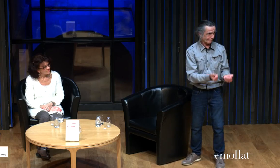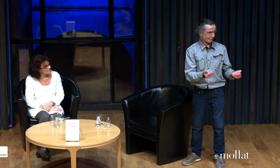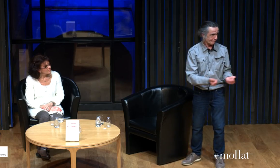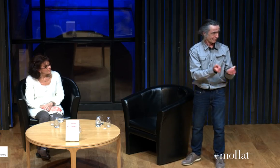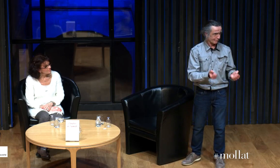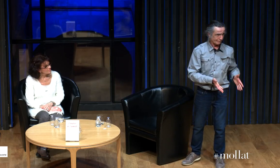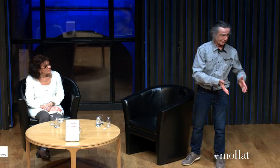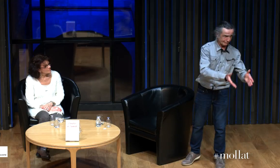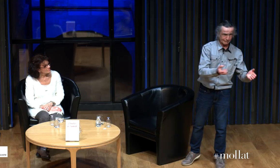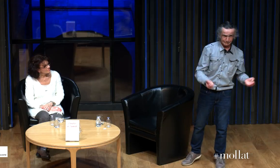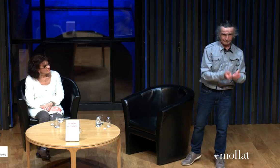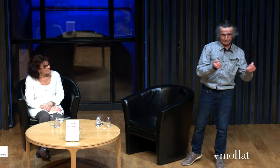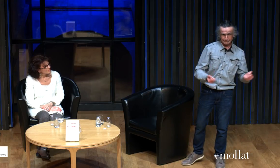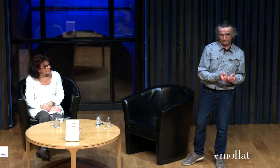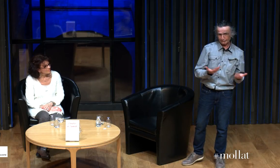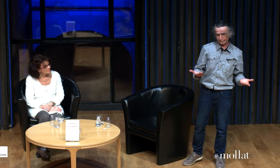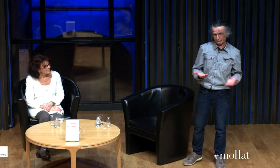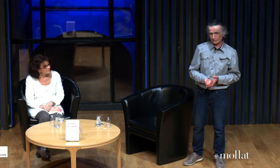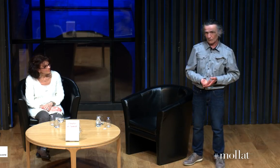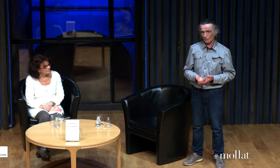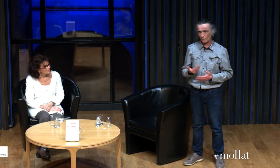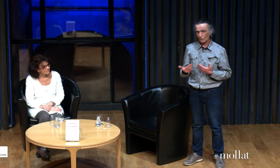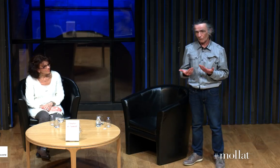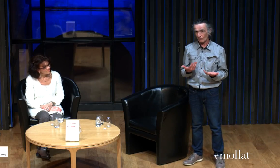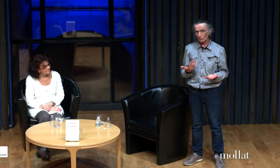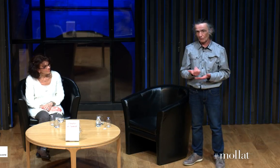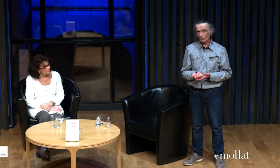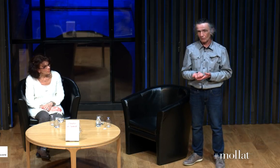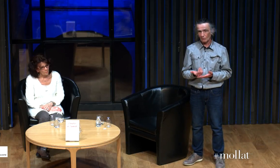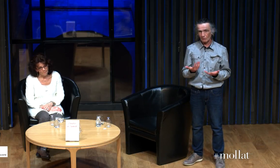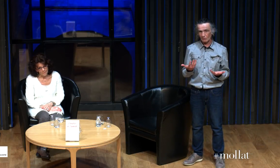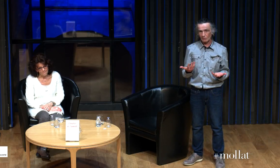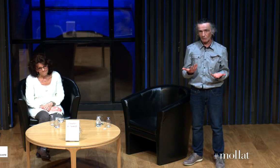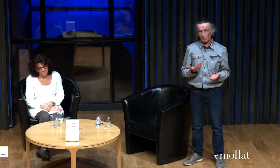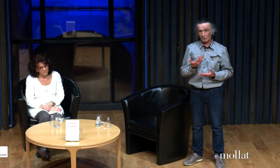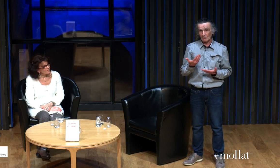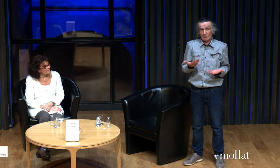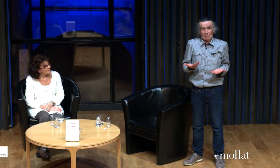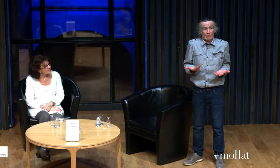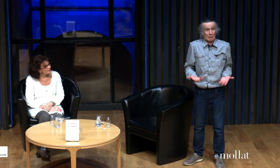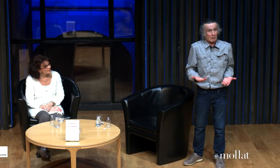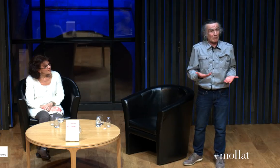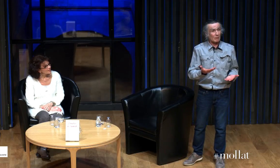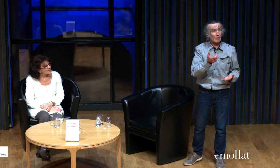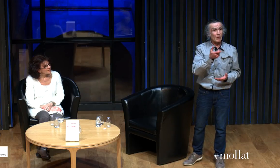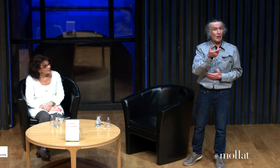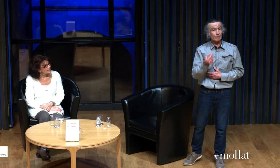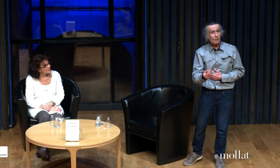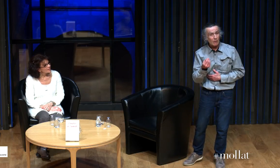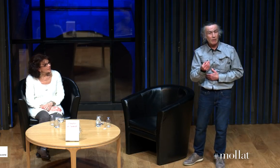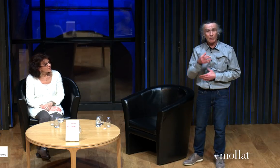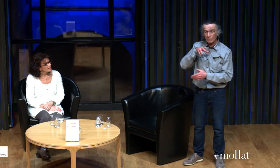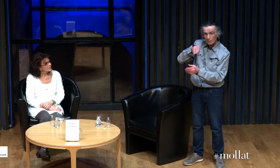un véritable choix parce qu'il y a du forcing et on met les gens plutôt sur la voie de l'oralisation.